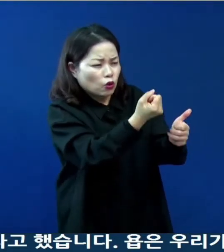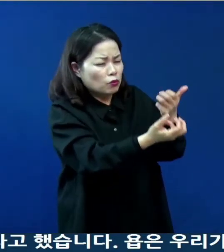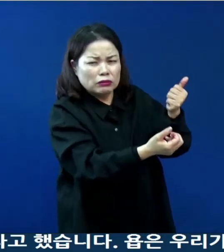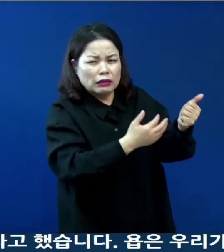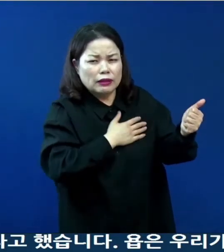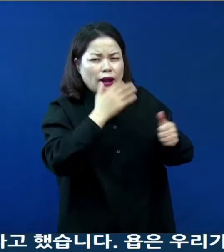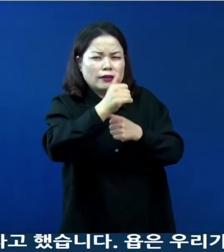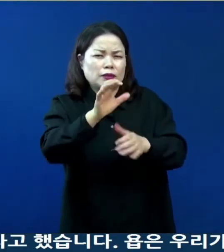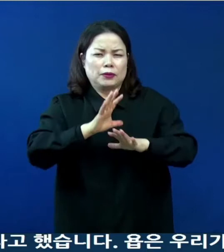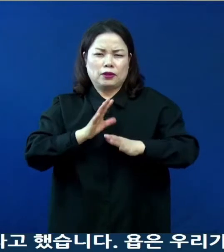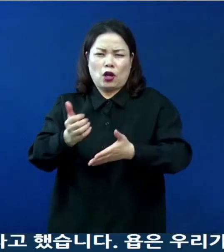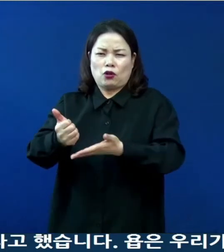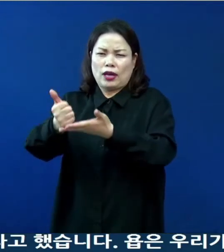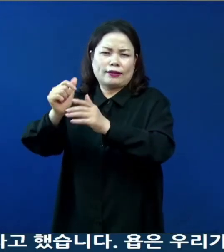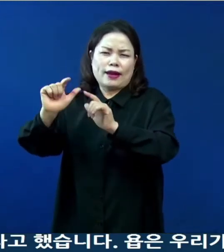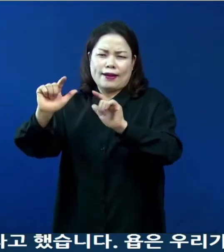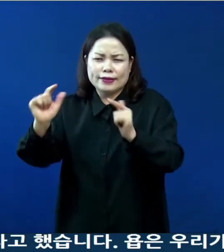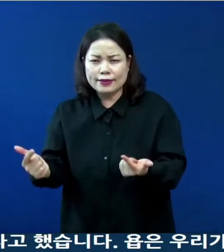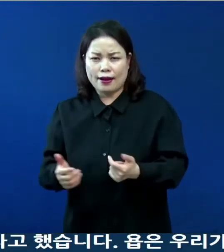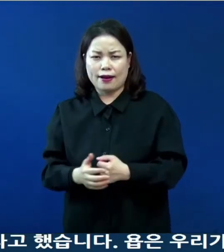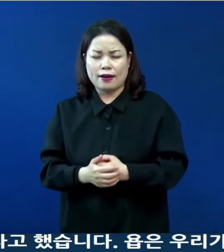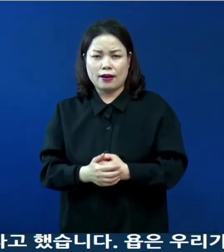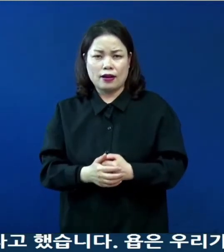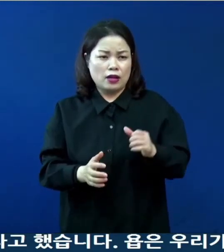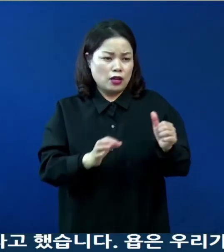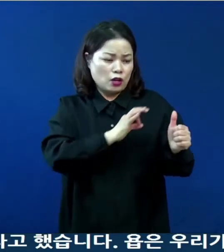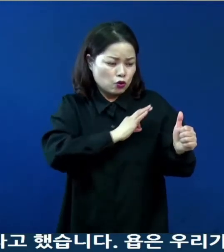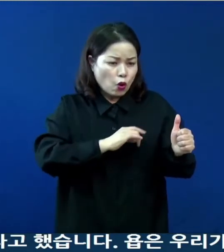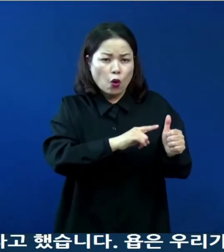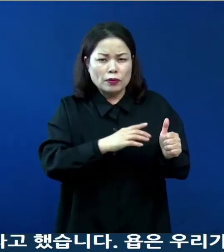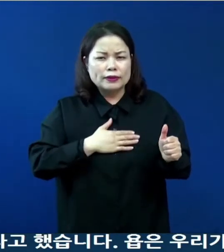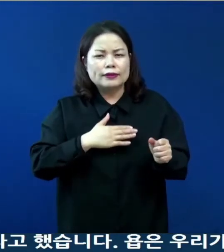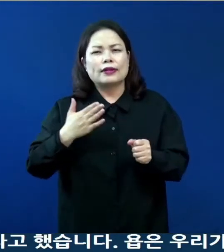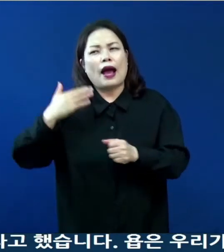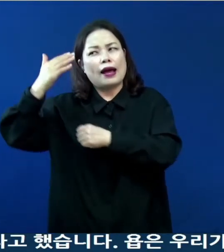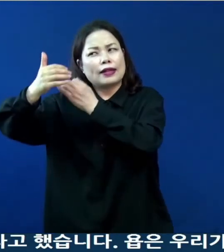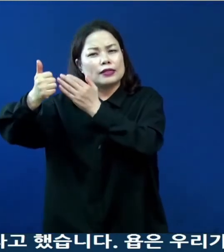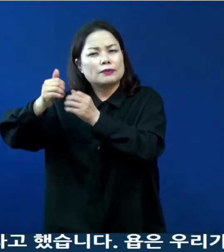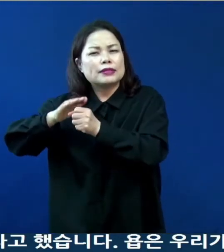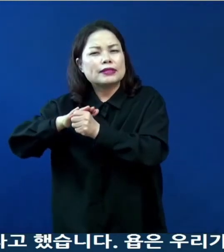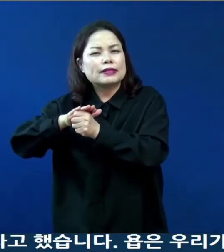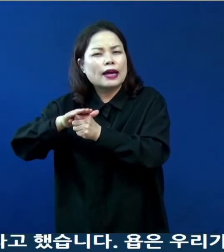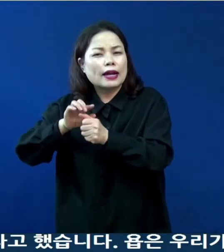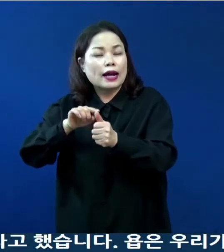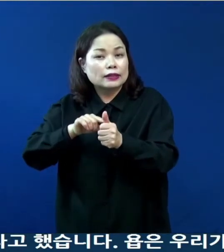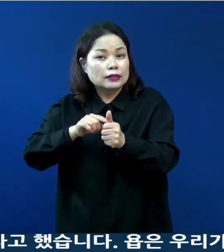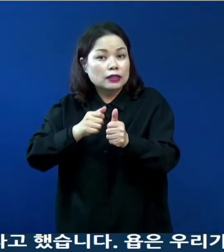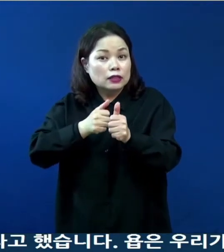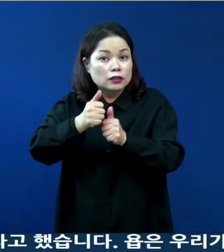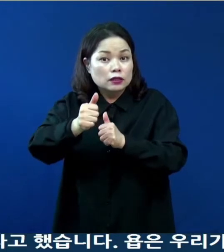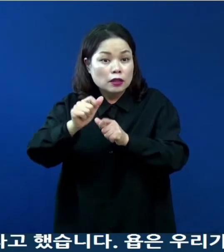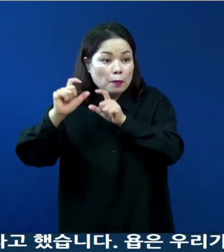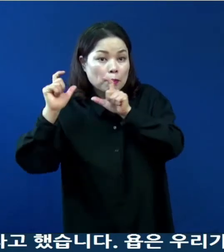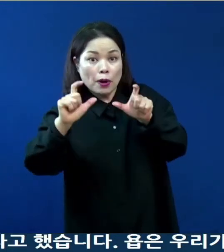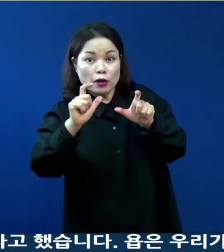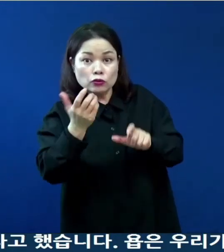나를 경외하는 것이 아니다, 욥은 나를 정말 사랑하는 사람이다 라고 욥의 승리를 선언해 주실 수